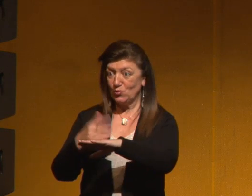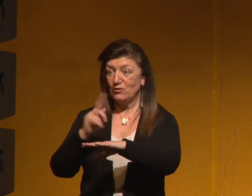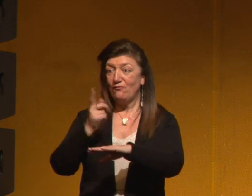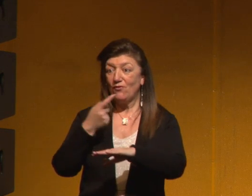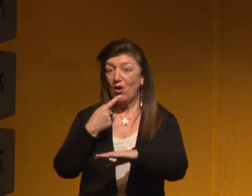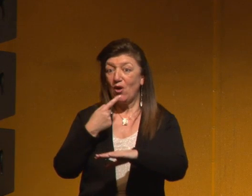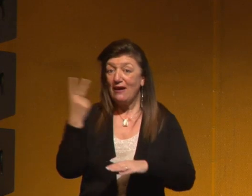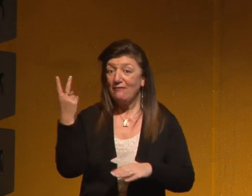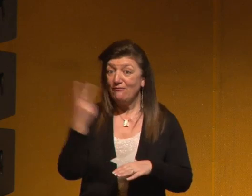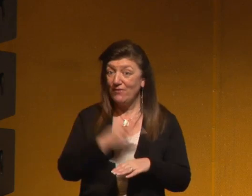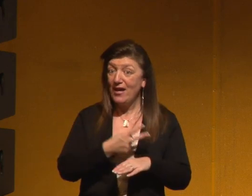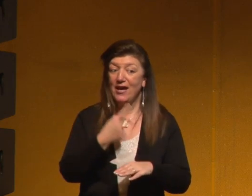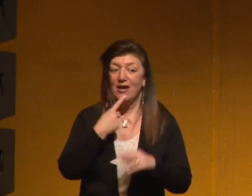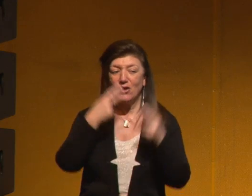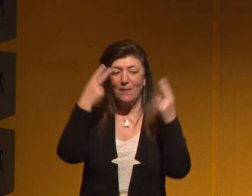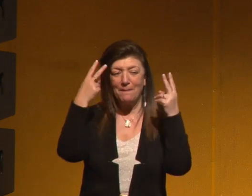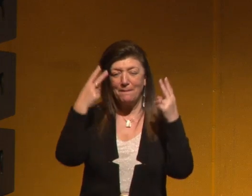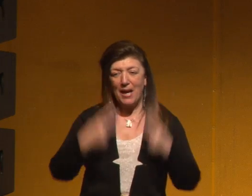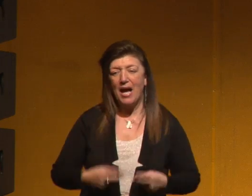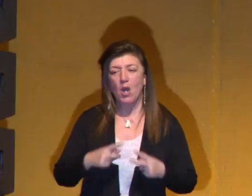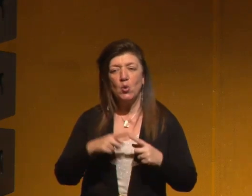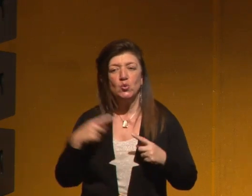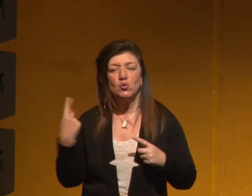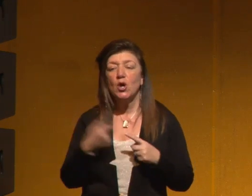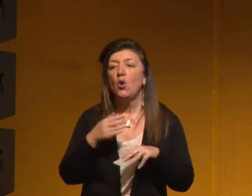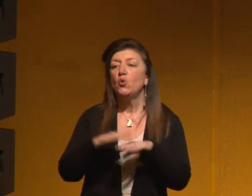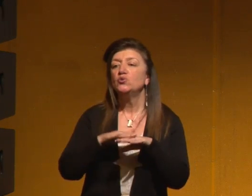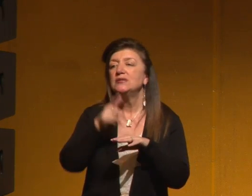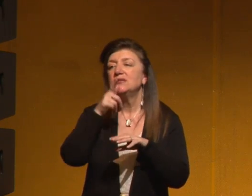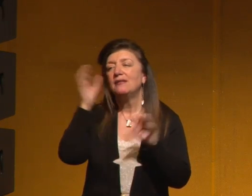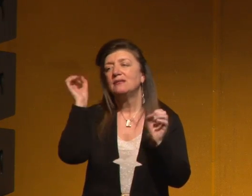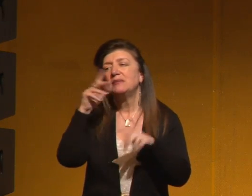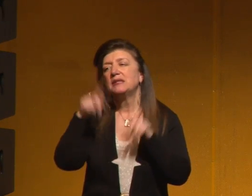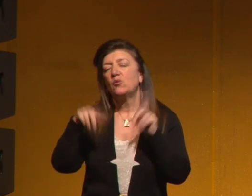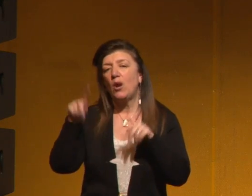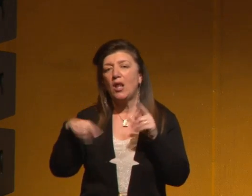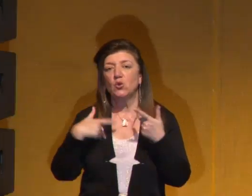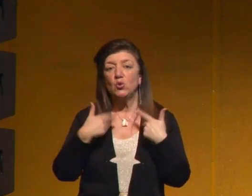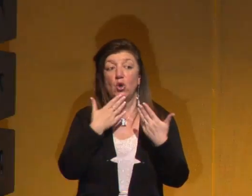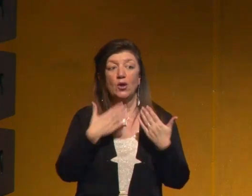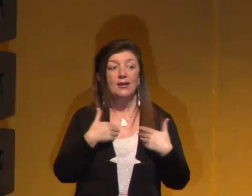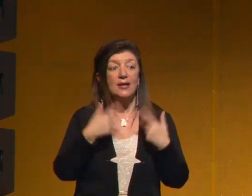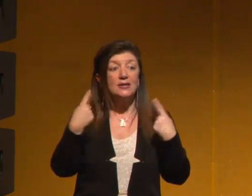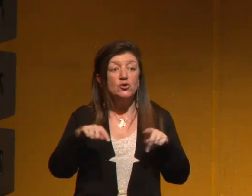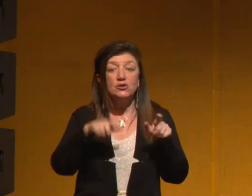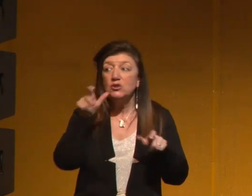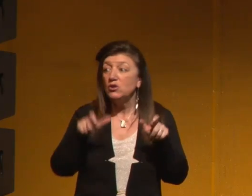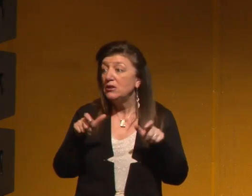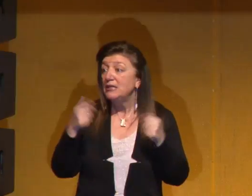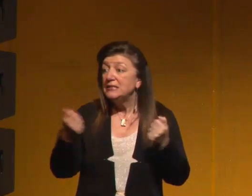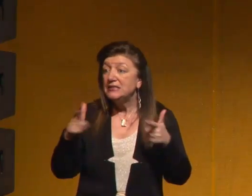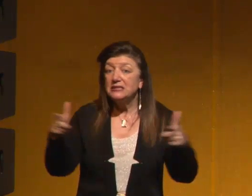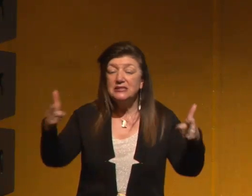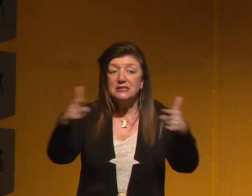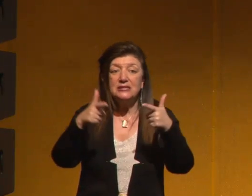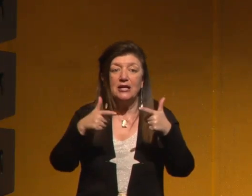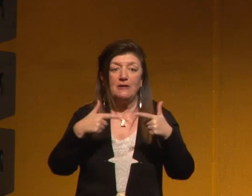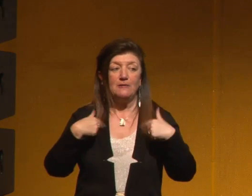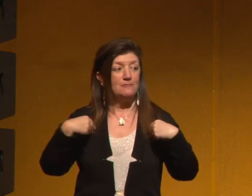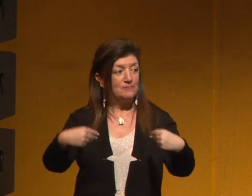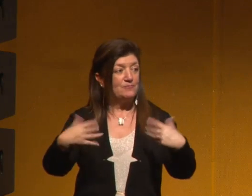di nominarli tutti scusate se ho dimenticato qualcuno credo che senza di loro non saremmo qui hanno